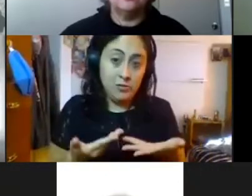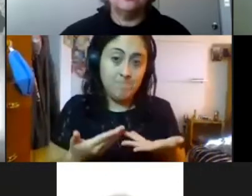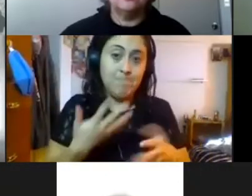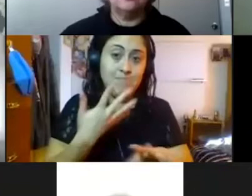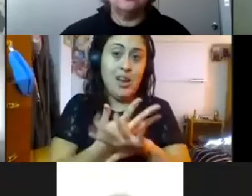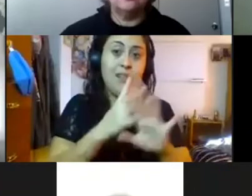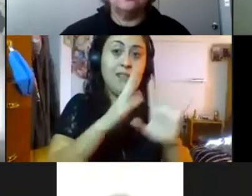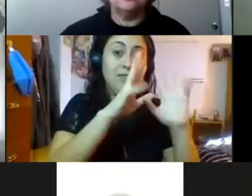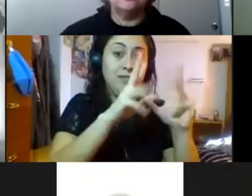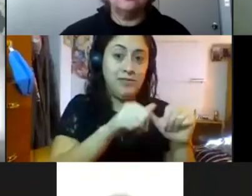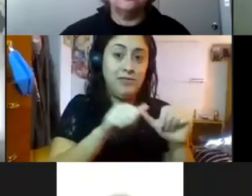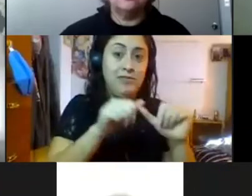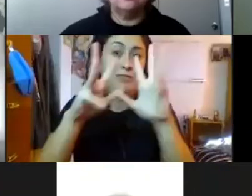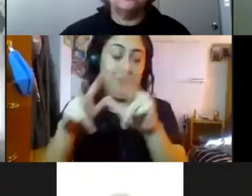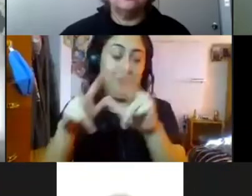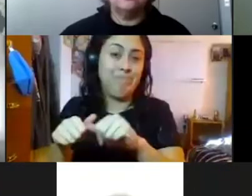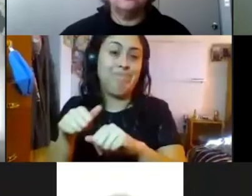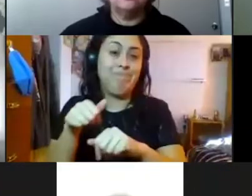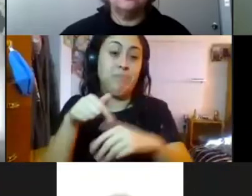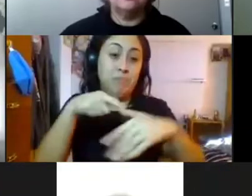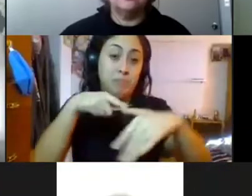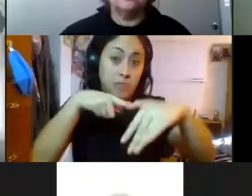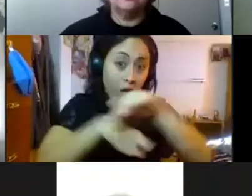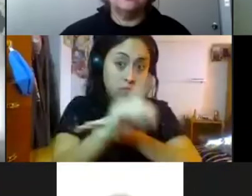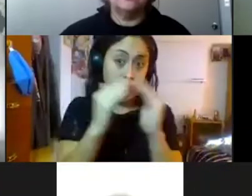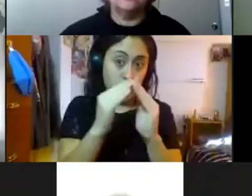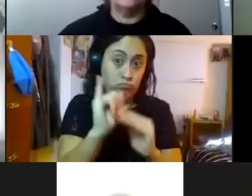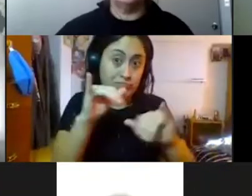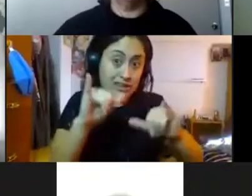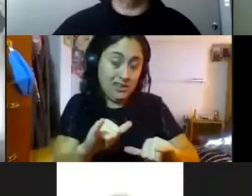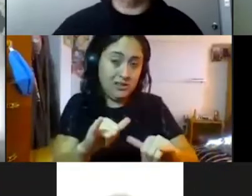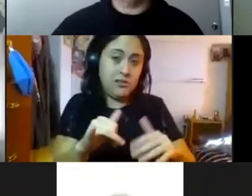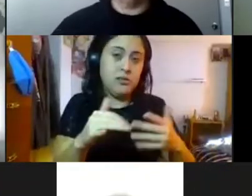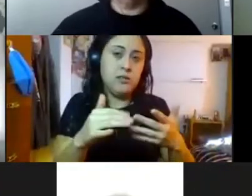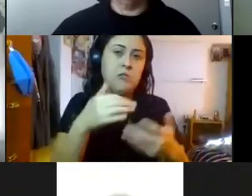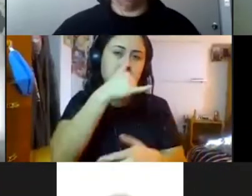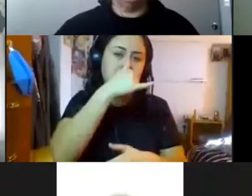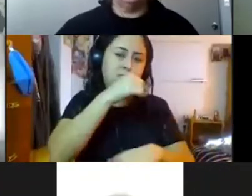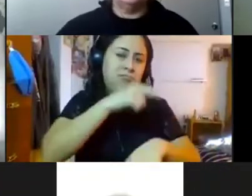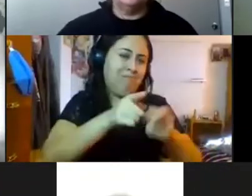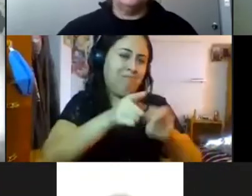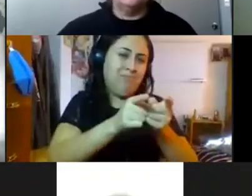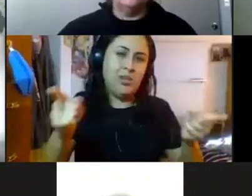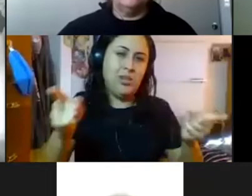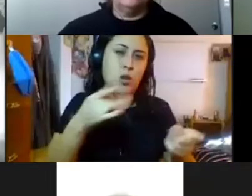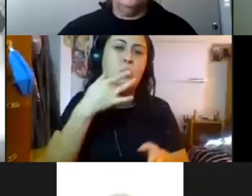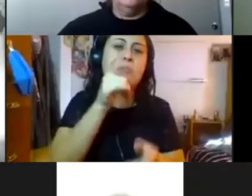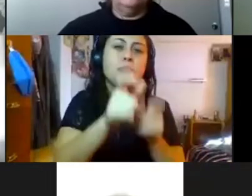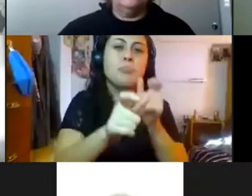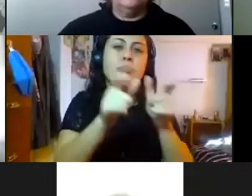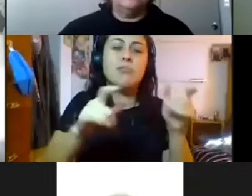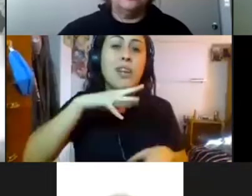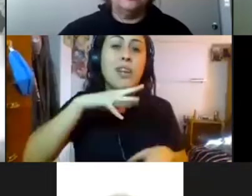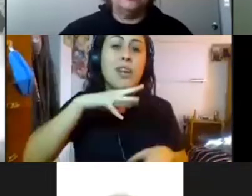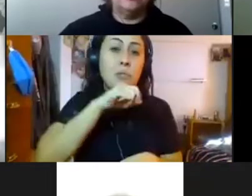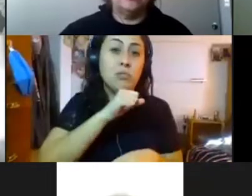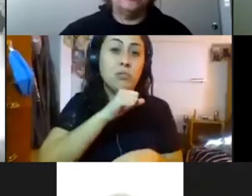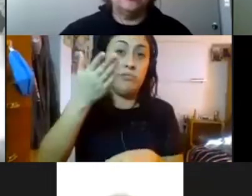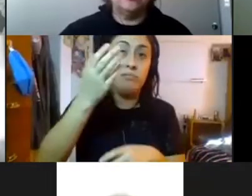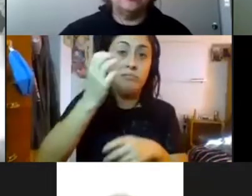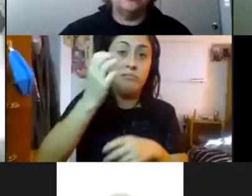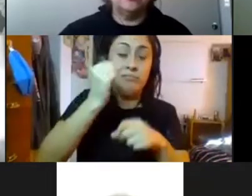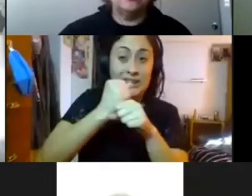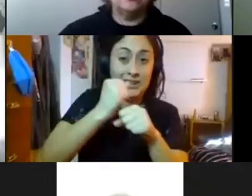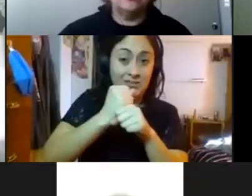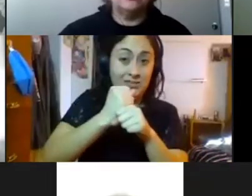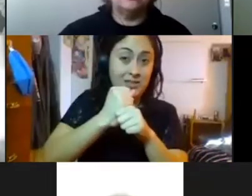están en sus casas, digamos, por más tiempo, porque las personas adultas que eran la fuerza laboral se quedan, y